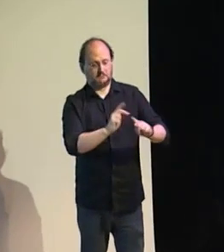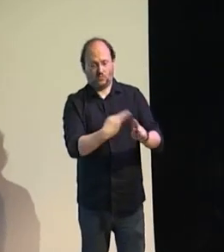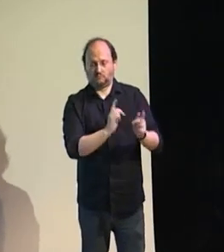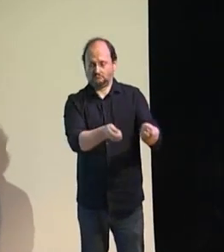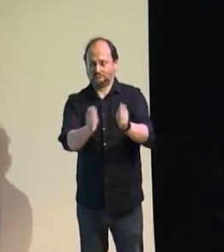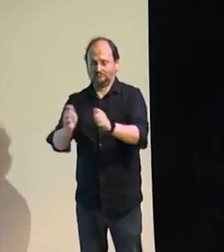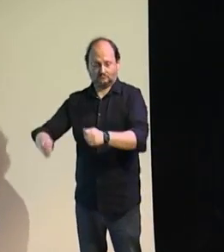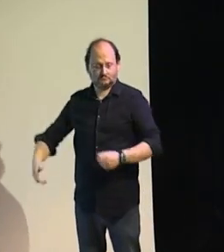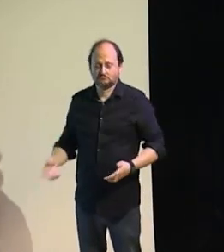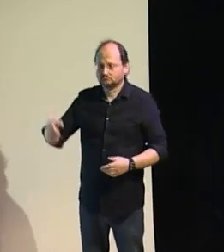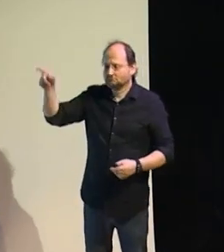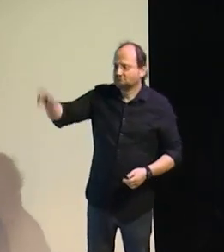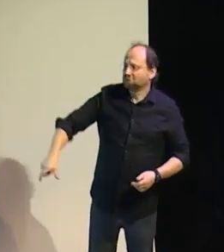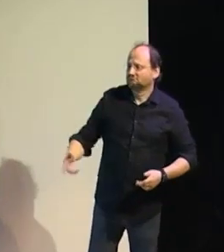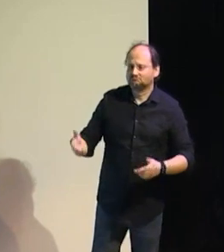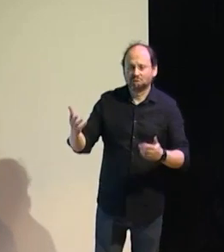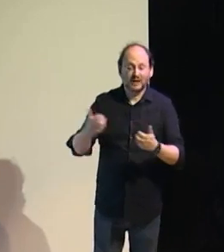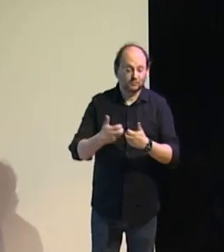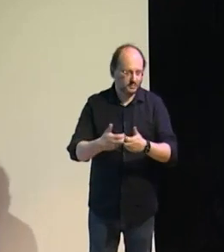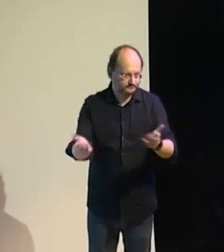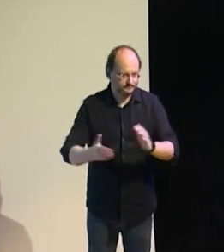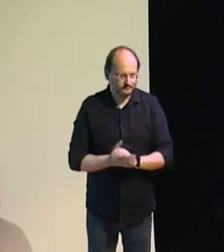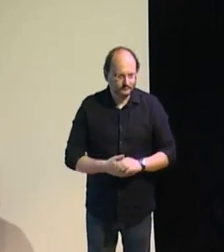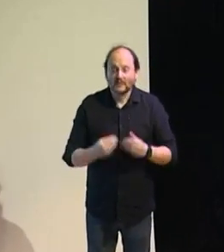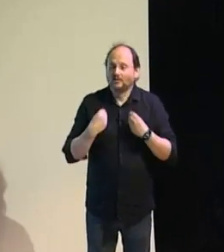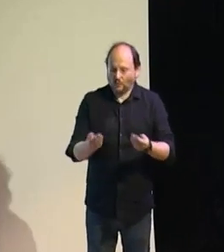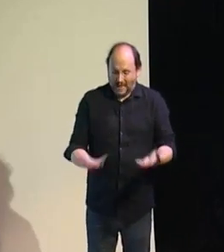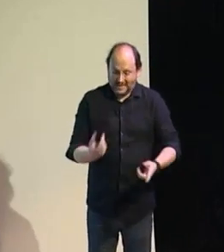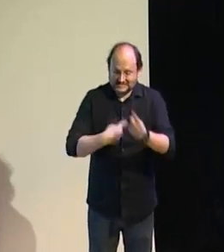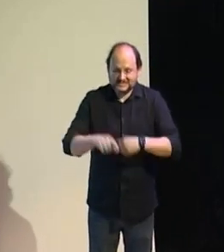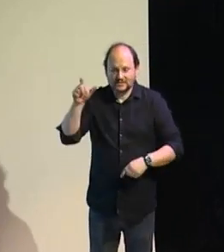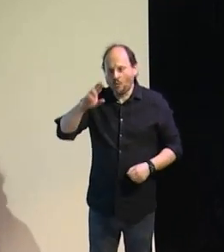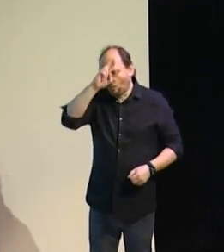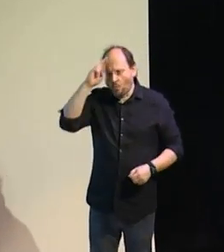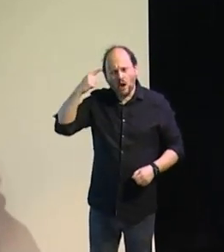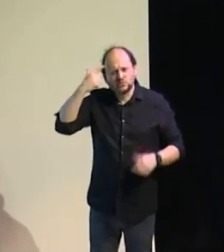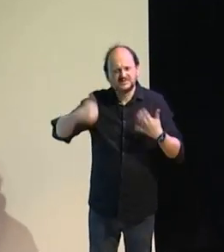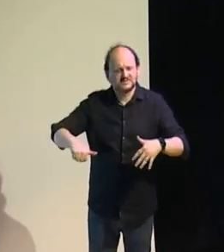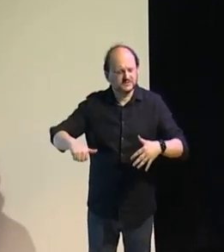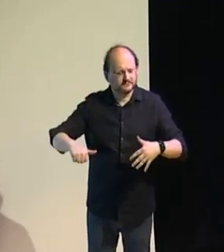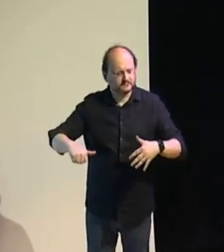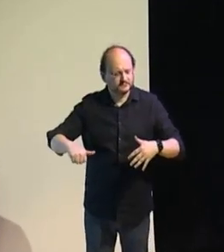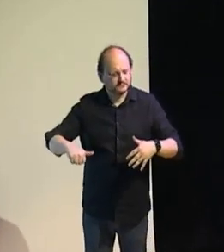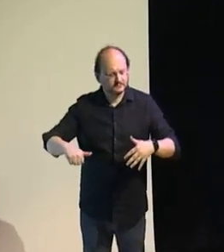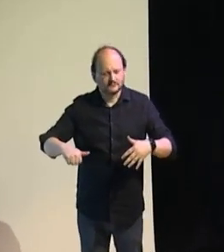Les sourds, eux, ne maîtrisaient pas forcément les noms-prénoms, mais donnaient des signes. Par exemple, le roi Louis